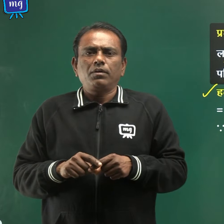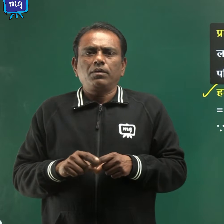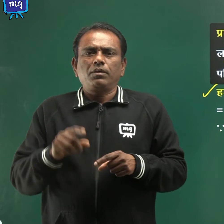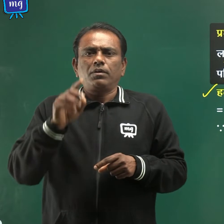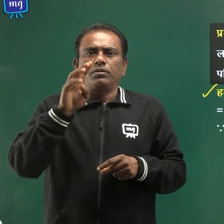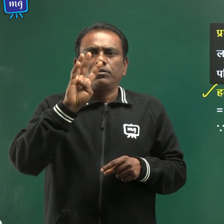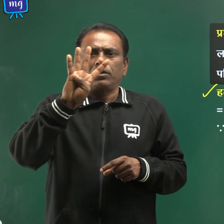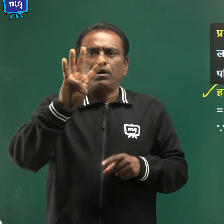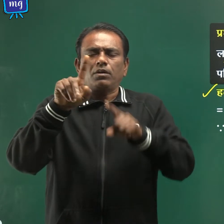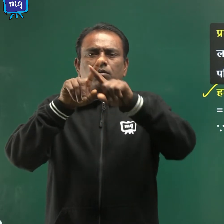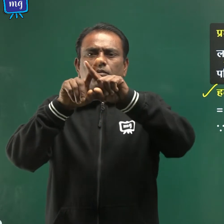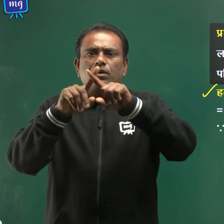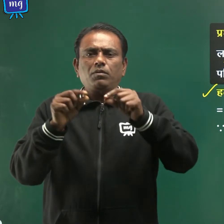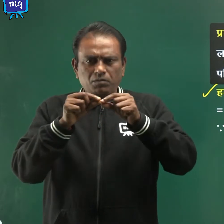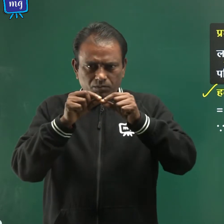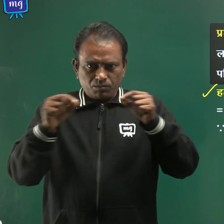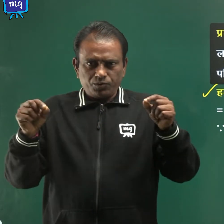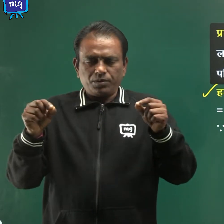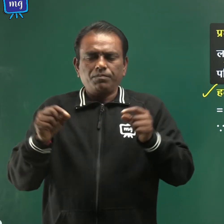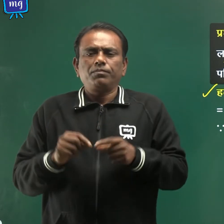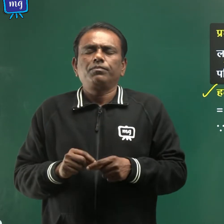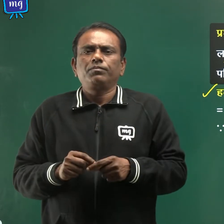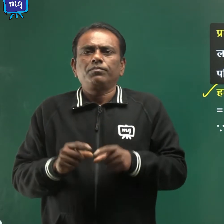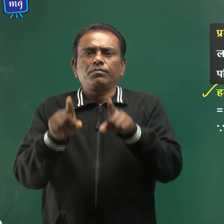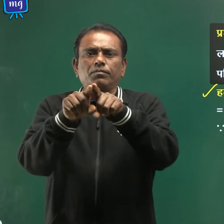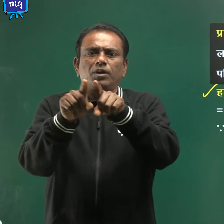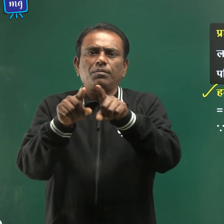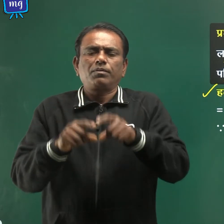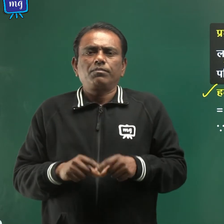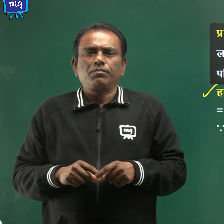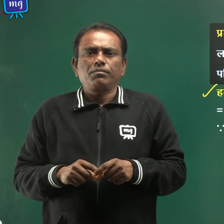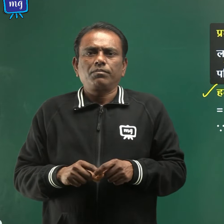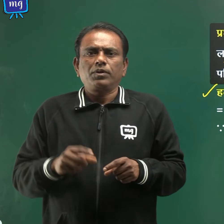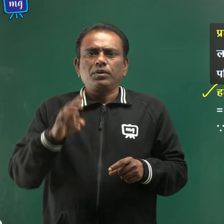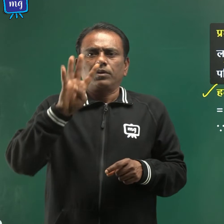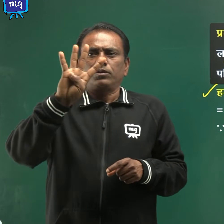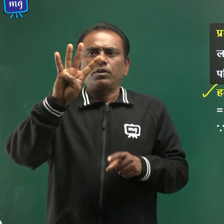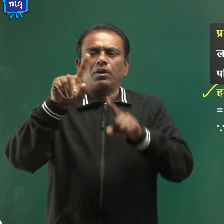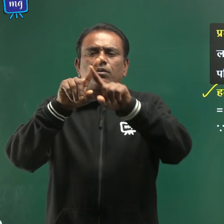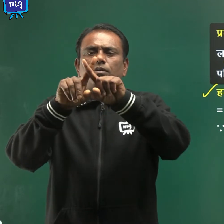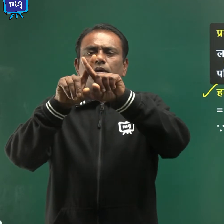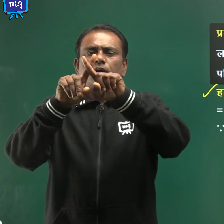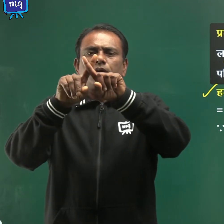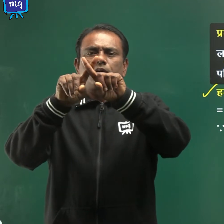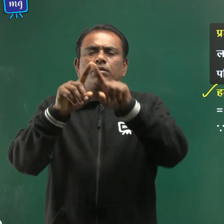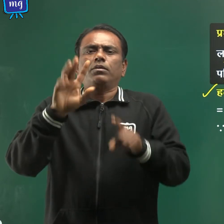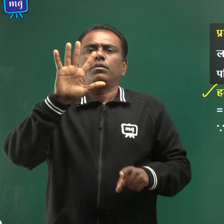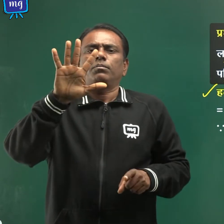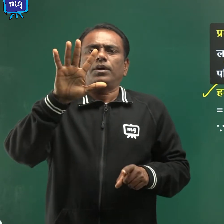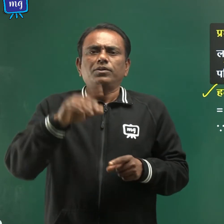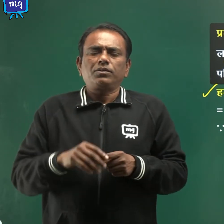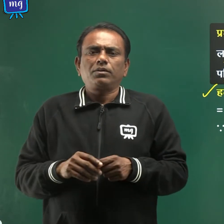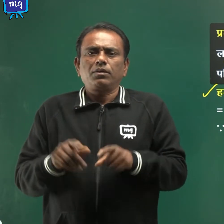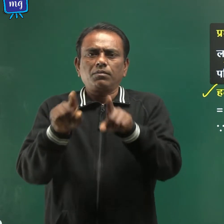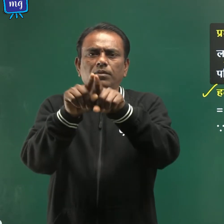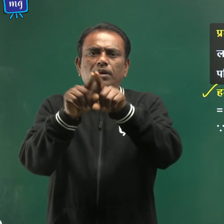24 घंटा बजा के बराबर चार गुणा 25